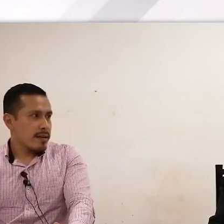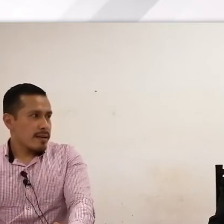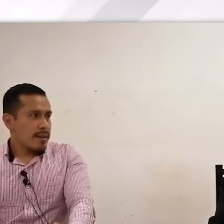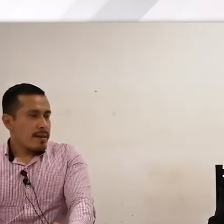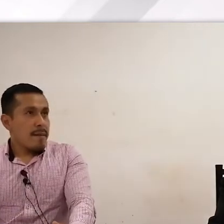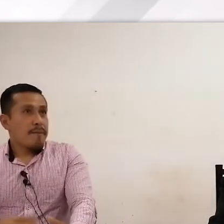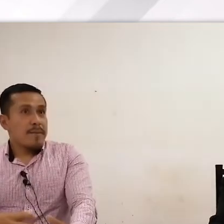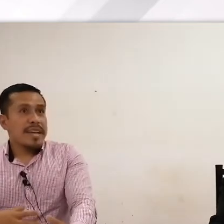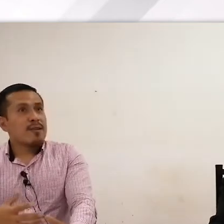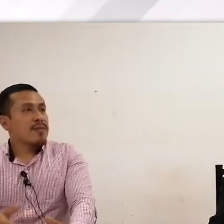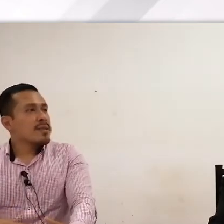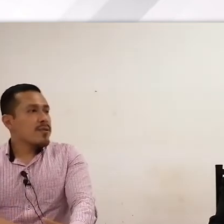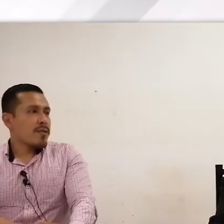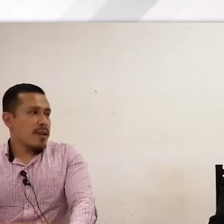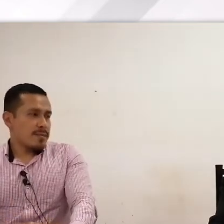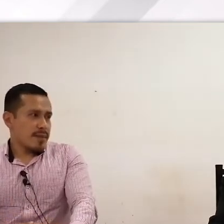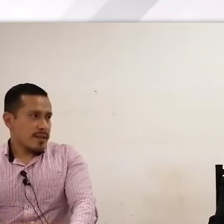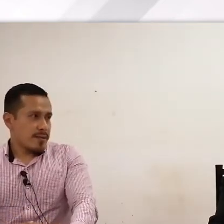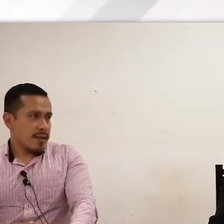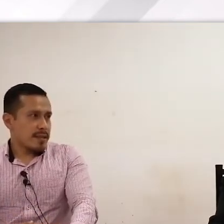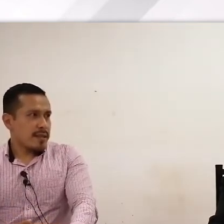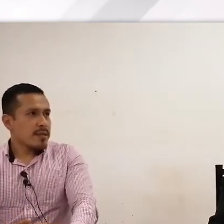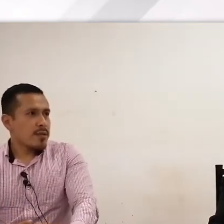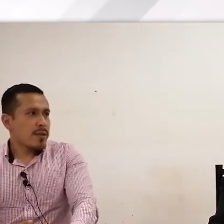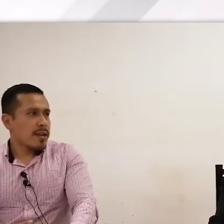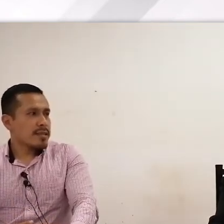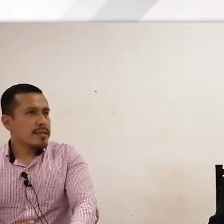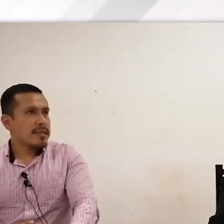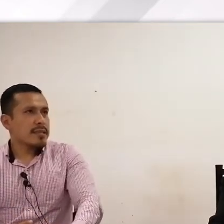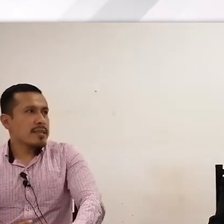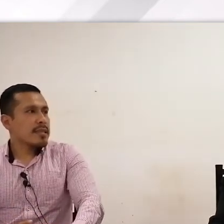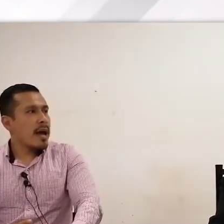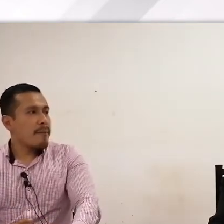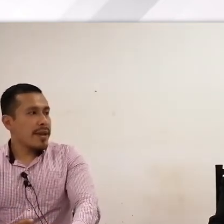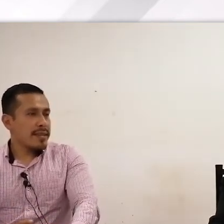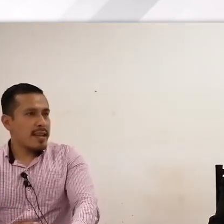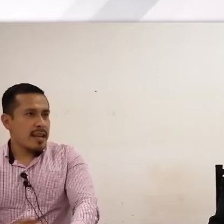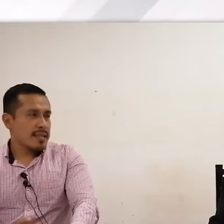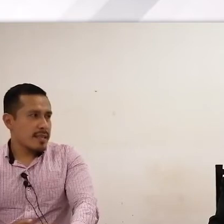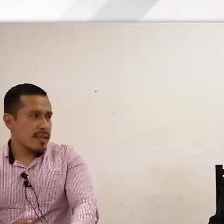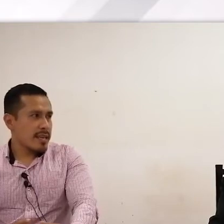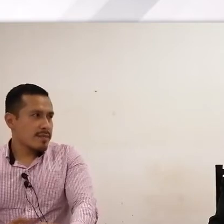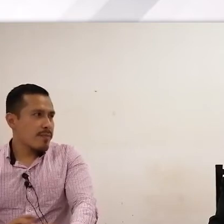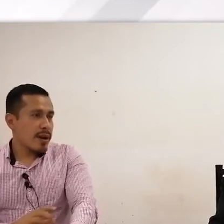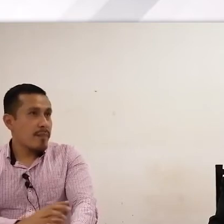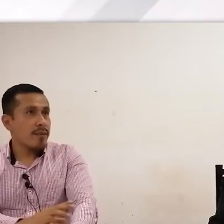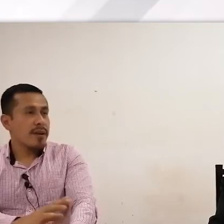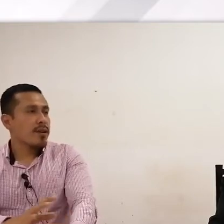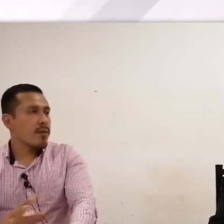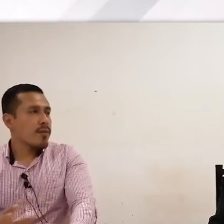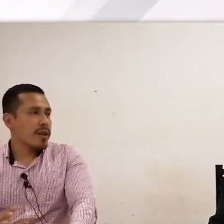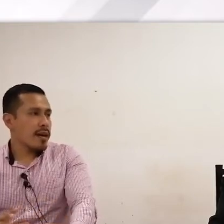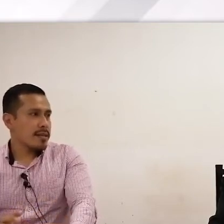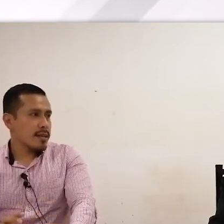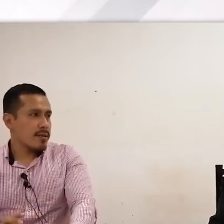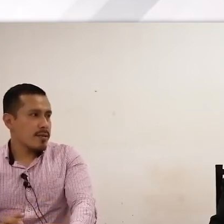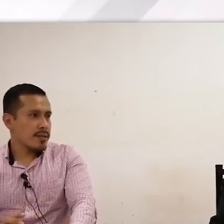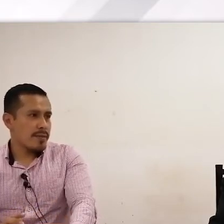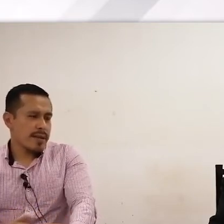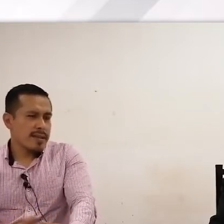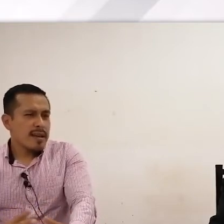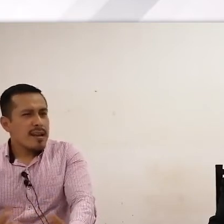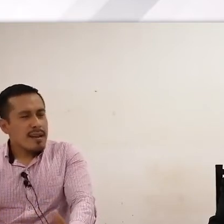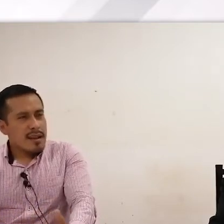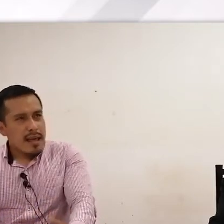entender. Y lo mismo con las personas sordas. Aprenden las señas para poder comunicarse con